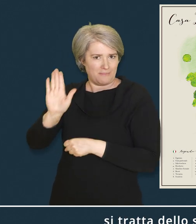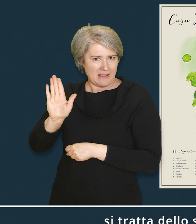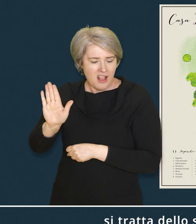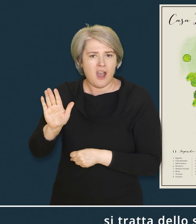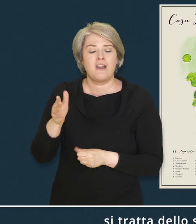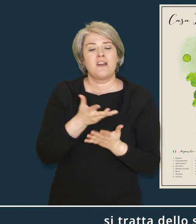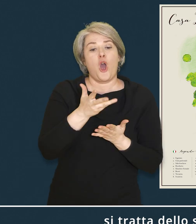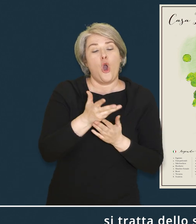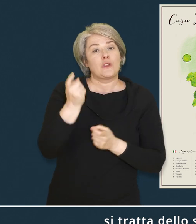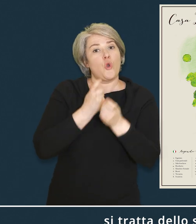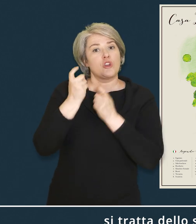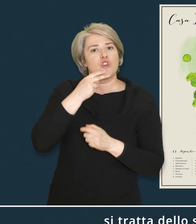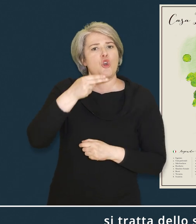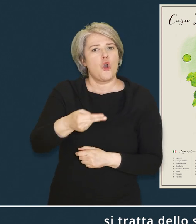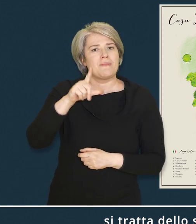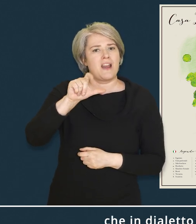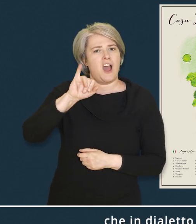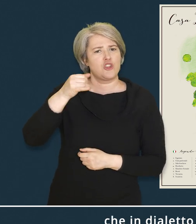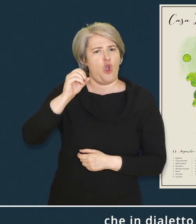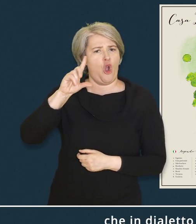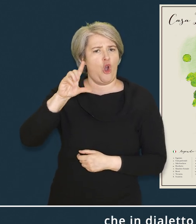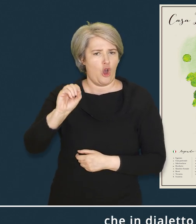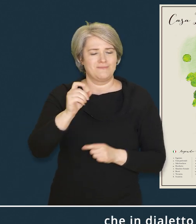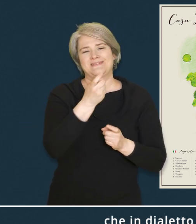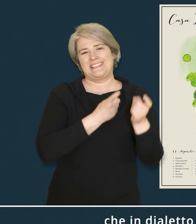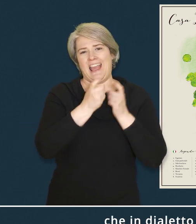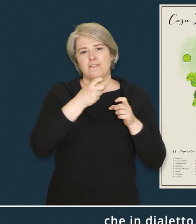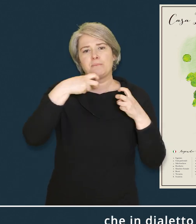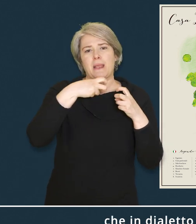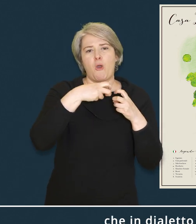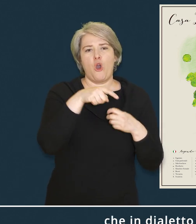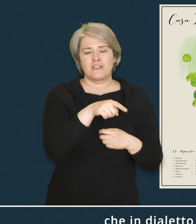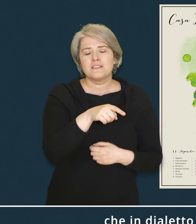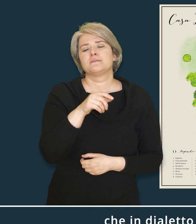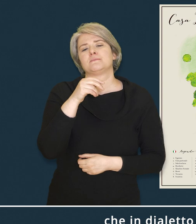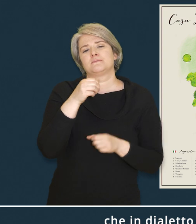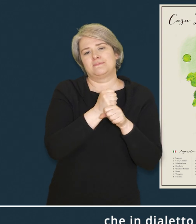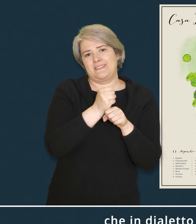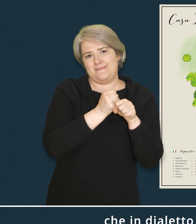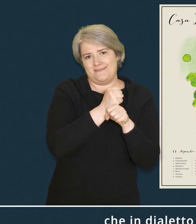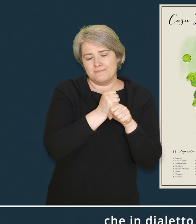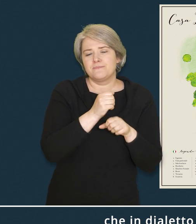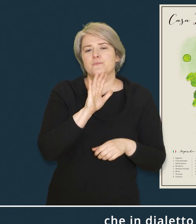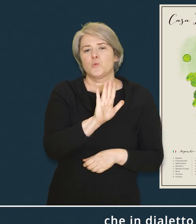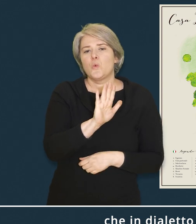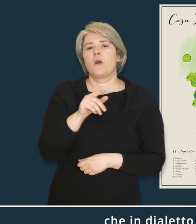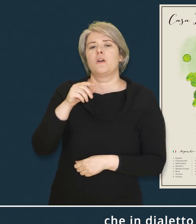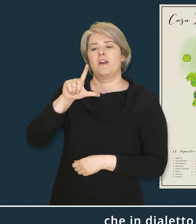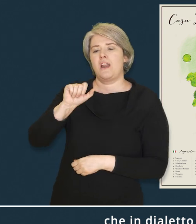e racconta l'origine del nome Laiolo, che in dialetto piemontese, Laiol, significa ramarro.